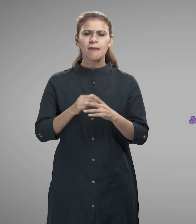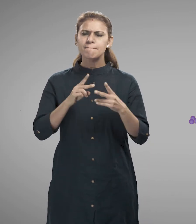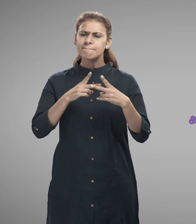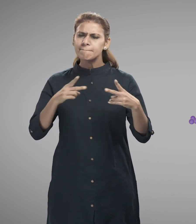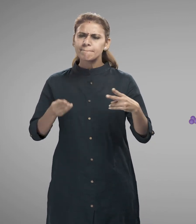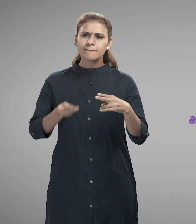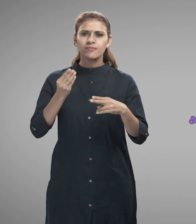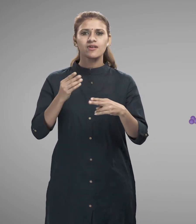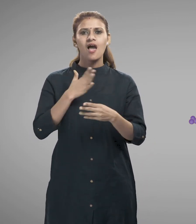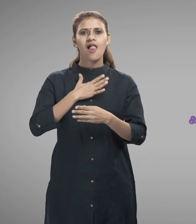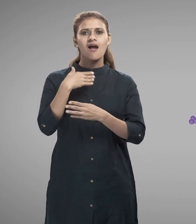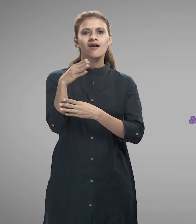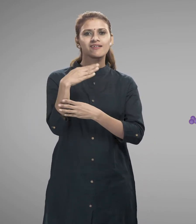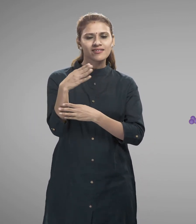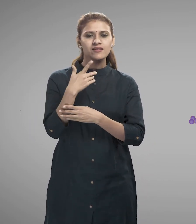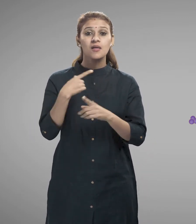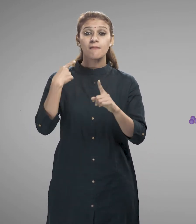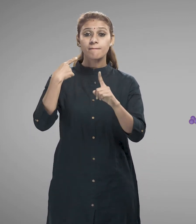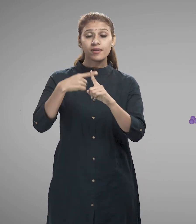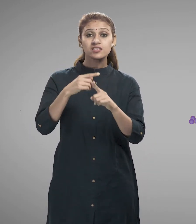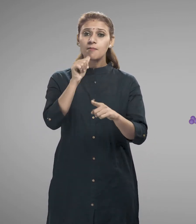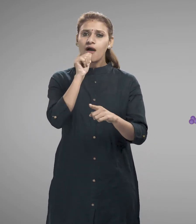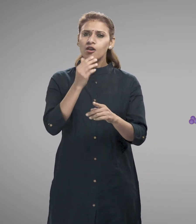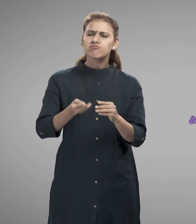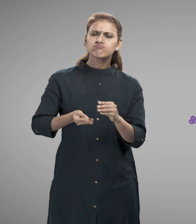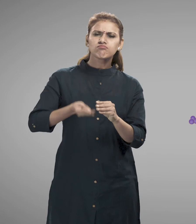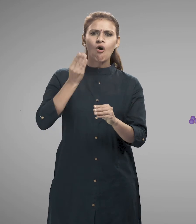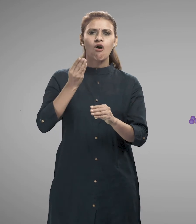खूब सारा रेशा खाएं और खूब सारा पानी पिएं,